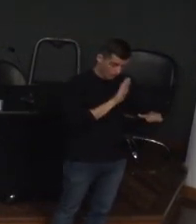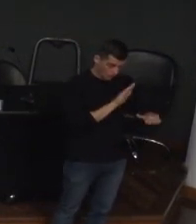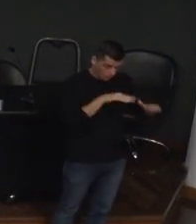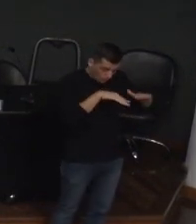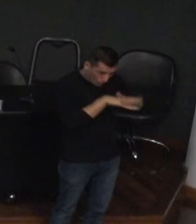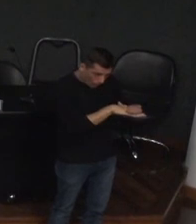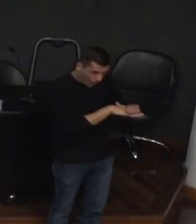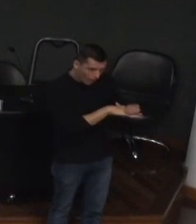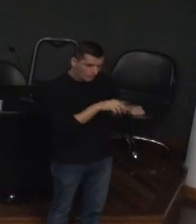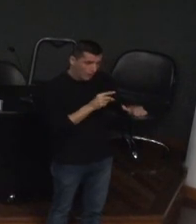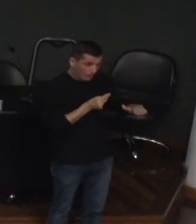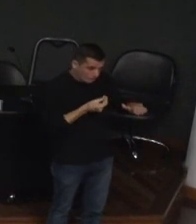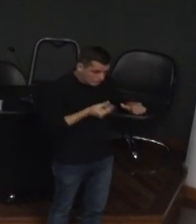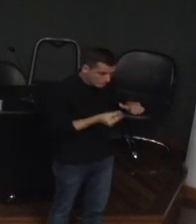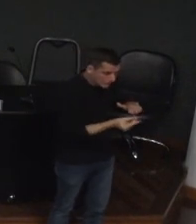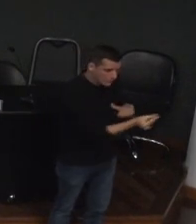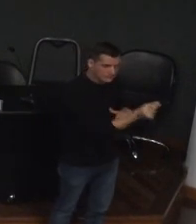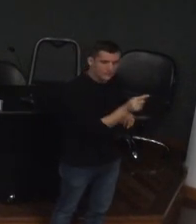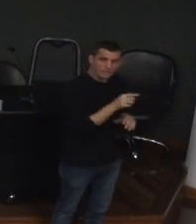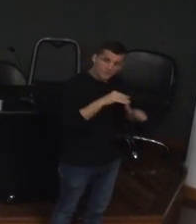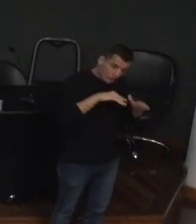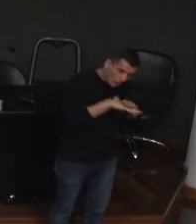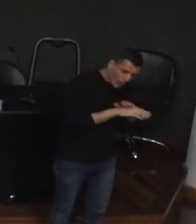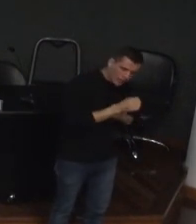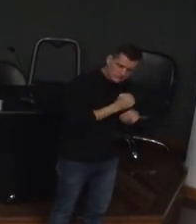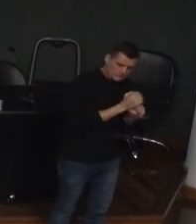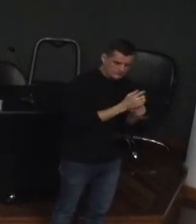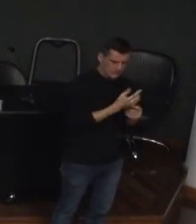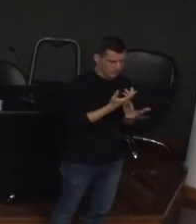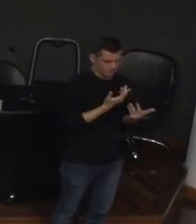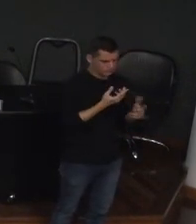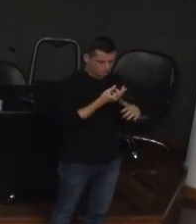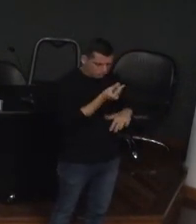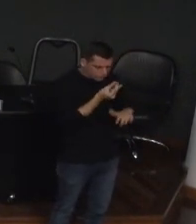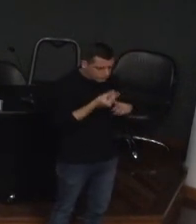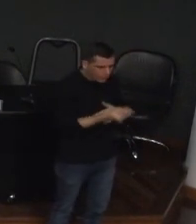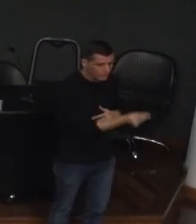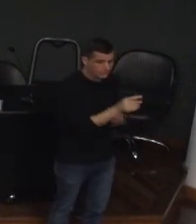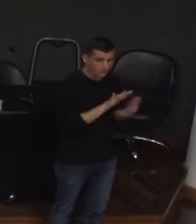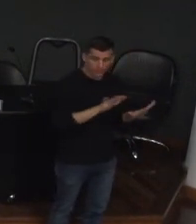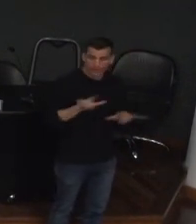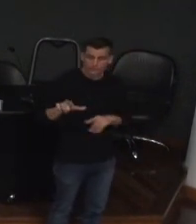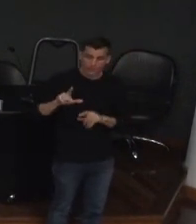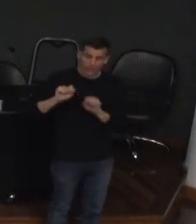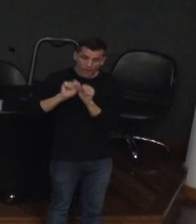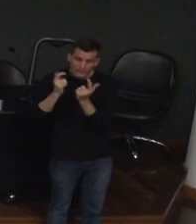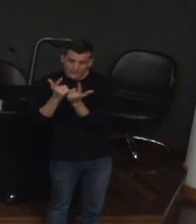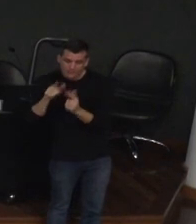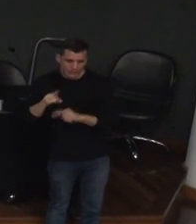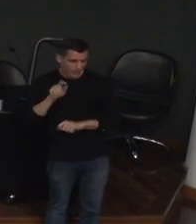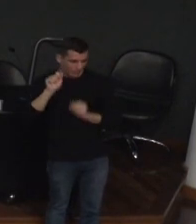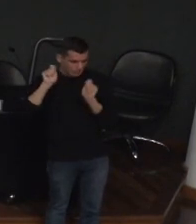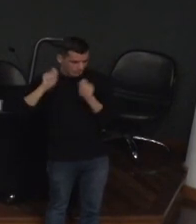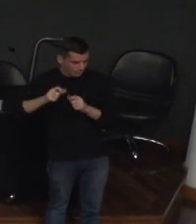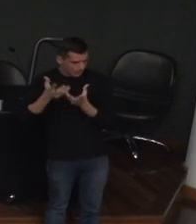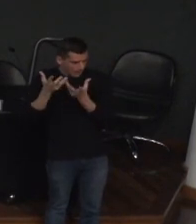forma permanente, guarda, porque isso tem ato normativo interno da Assembleia que autoriza a retenção. Então, está perfeito.